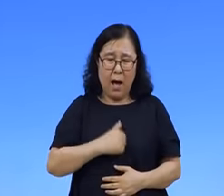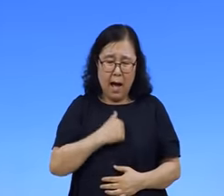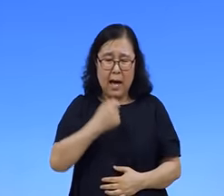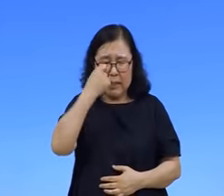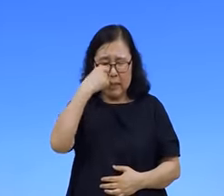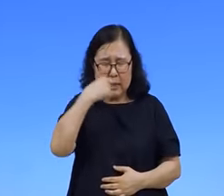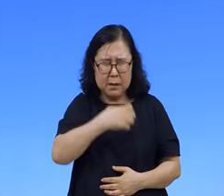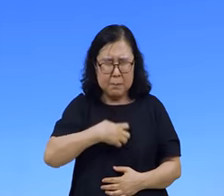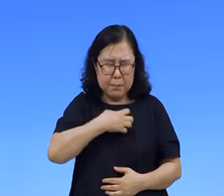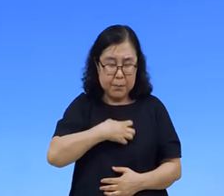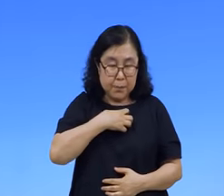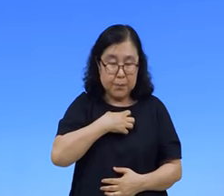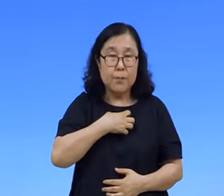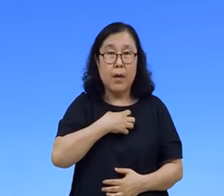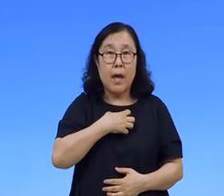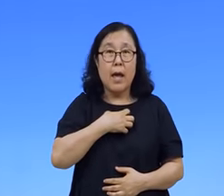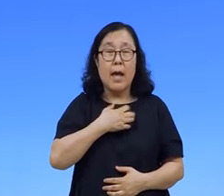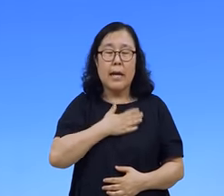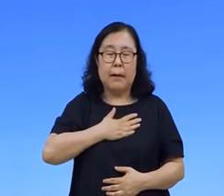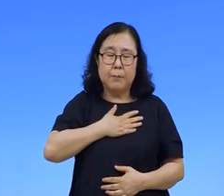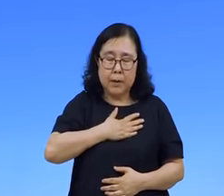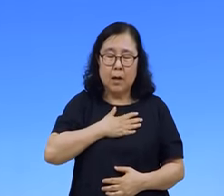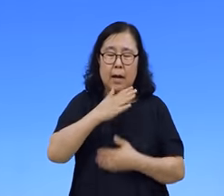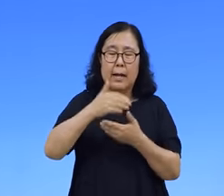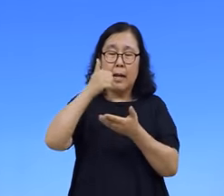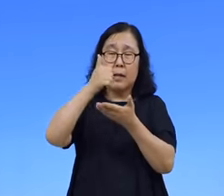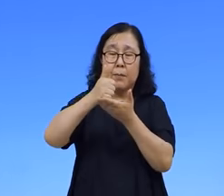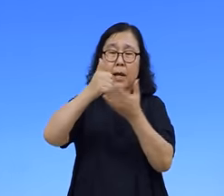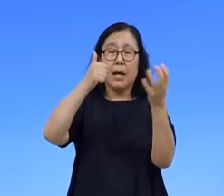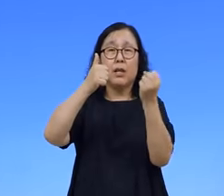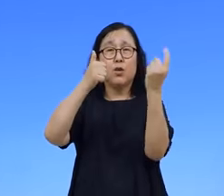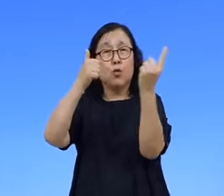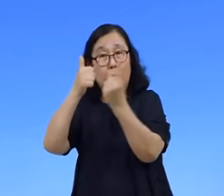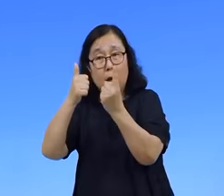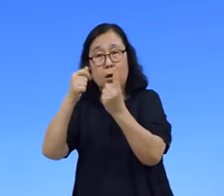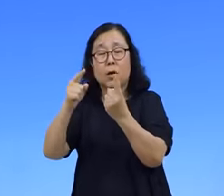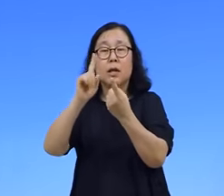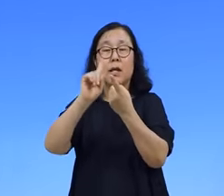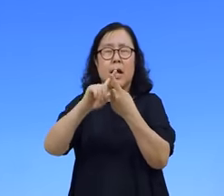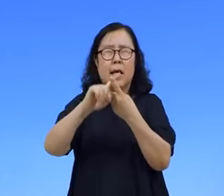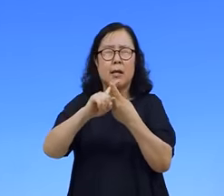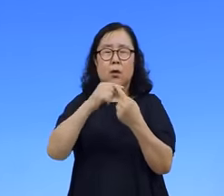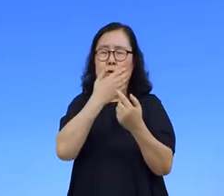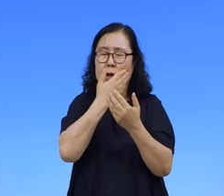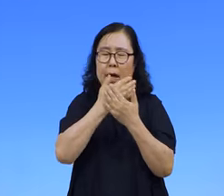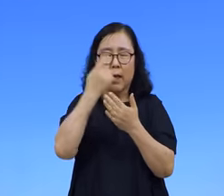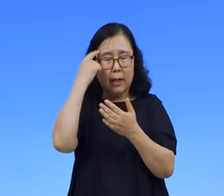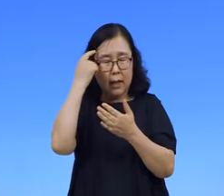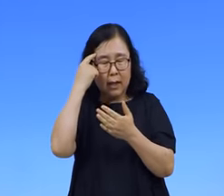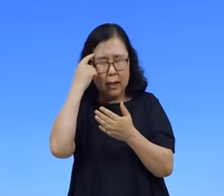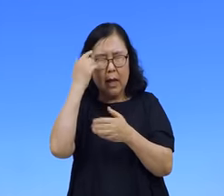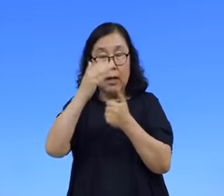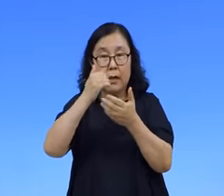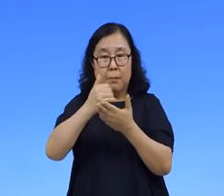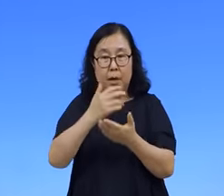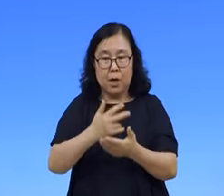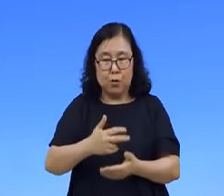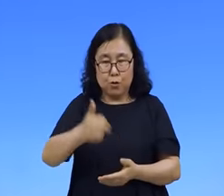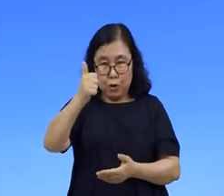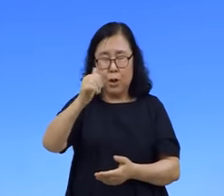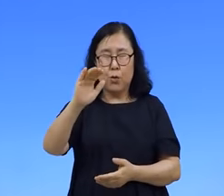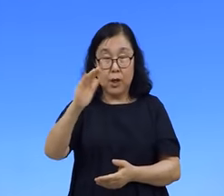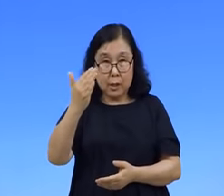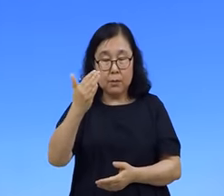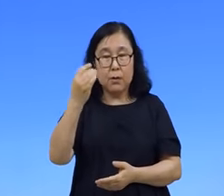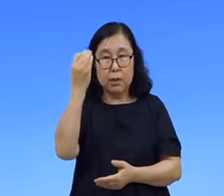여호와 하나님에게로 가져오는 행위, 그 자체를 귀하게 보시는 거예요. 왜? 하나님의 주권을 인정하고